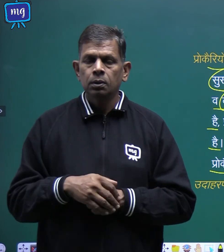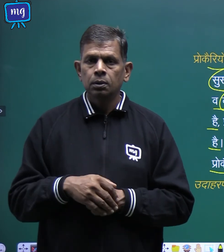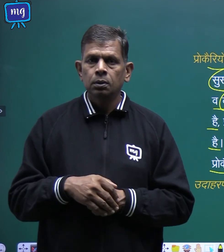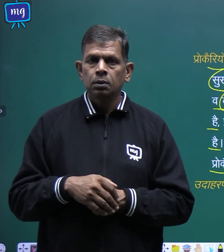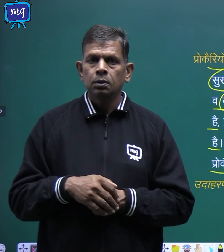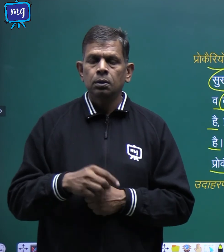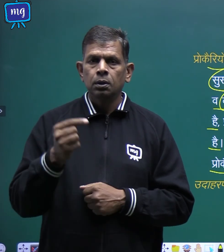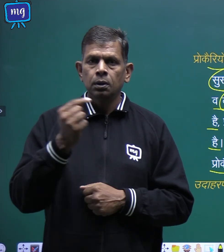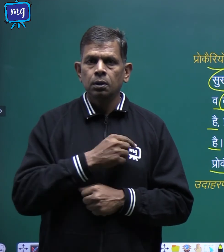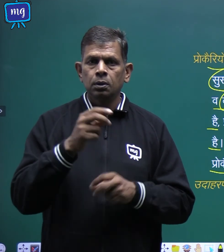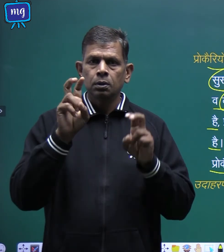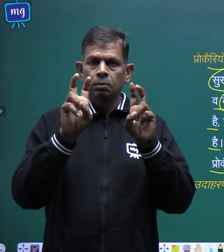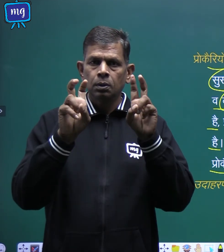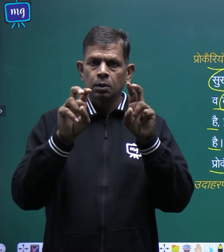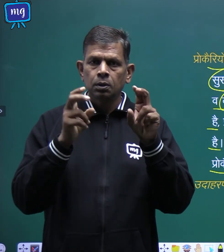इस पाठ के